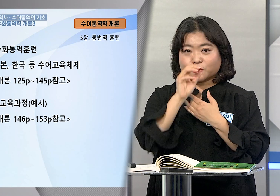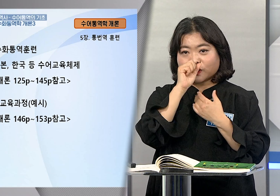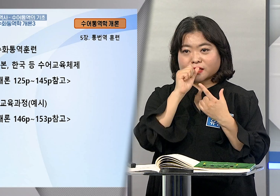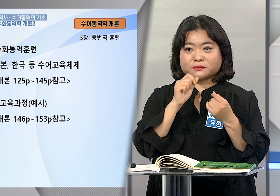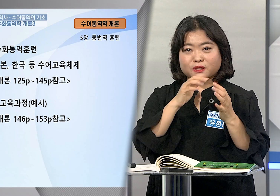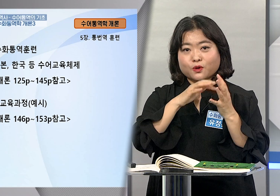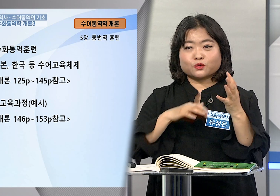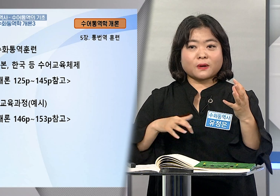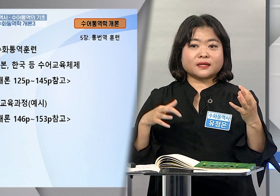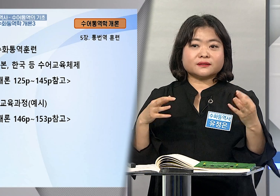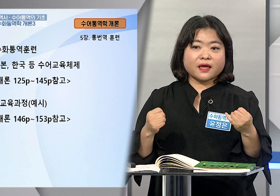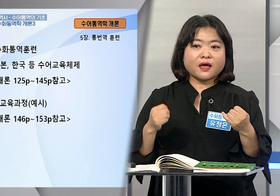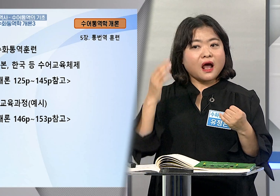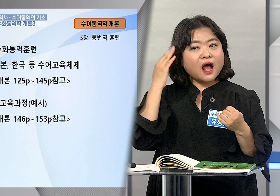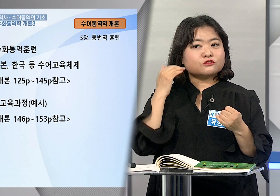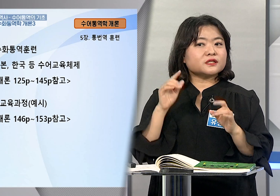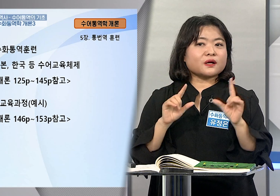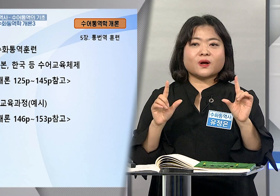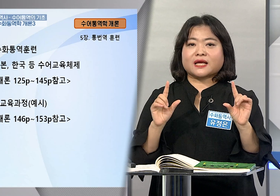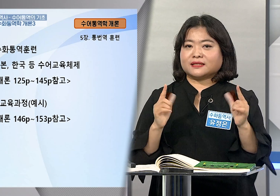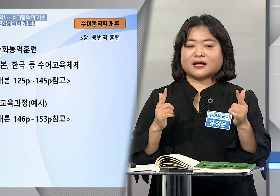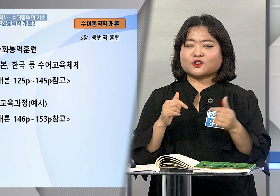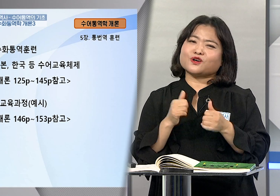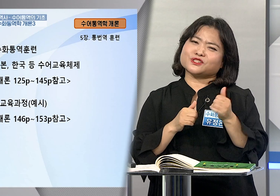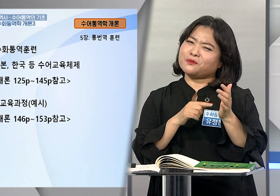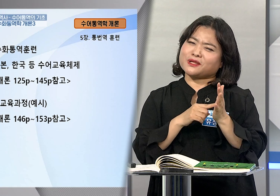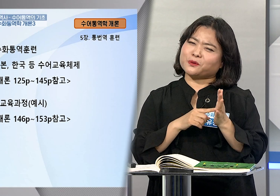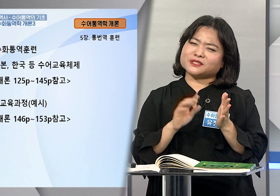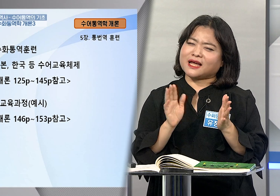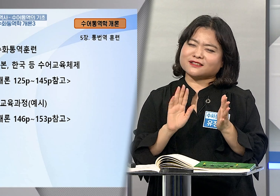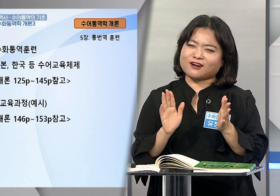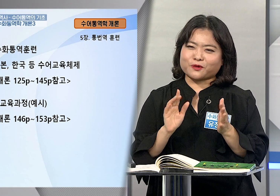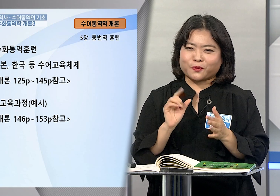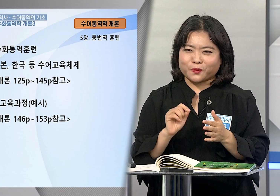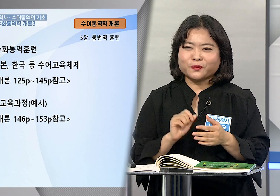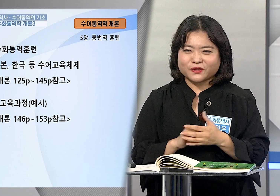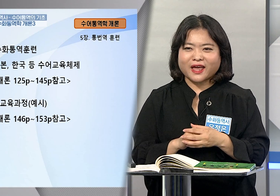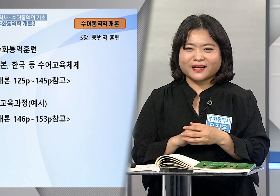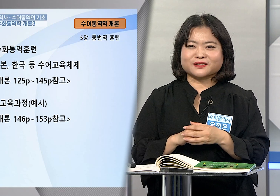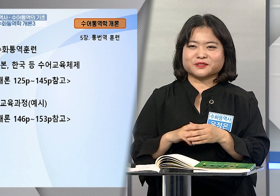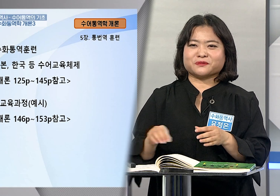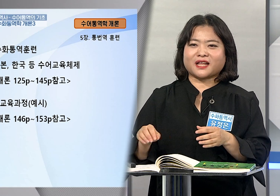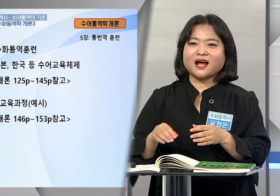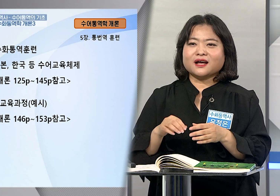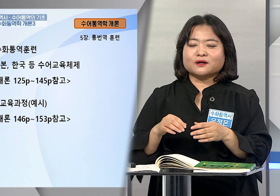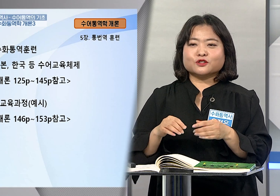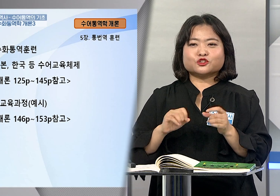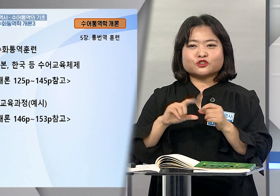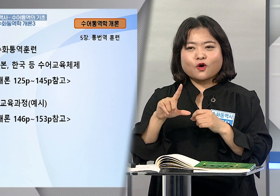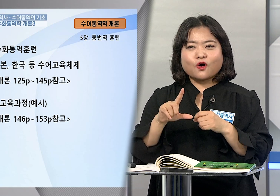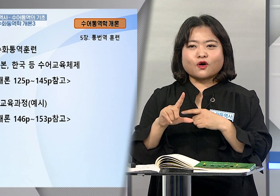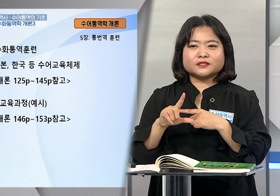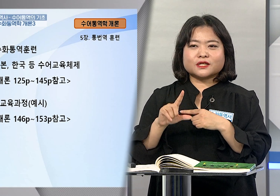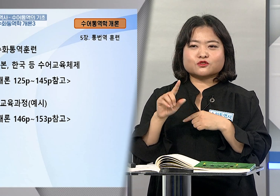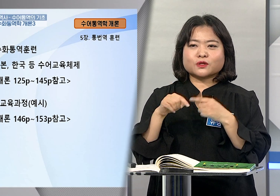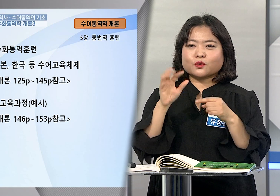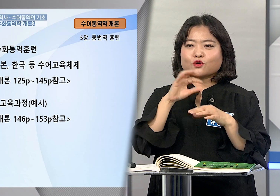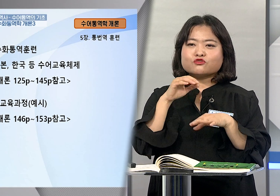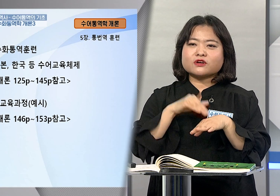것 같습니다. 내용도 많은데 한국의 상황이 아니라서 시험에 나오지 않을 것 같고, 네, 그렇습니다. 주로 이제 수화 통역